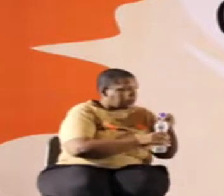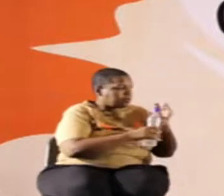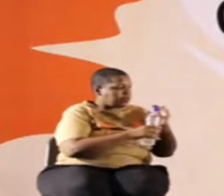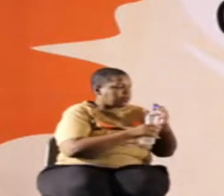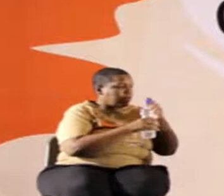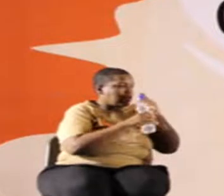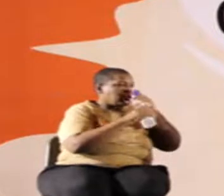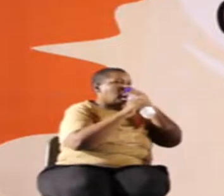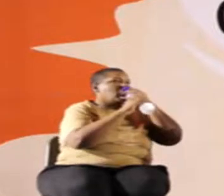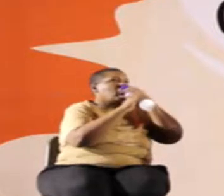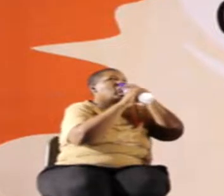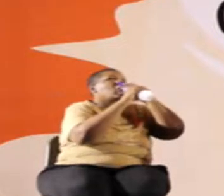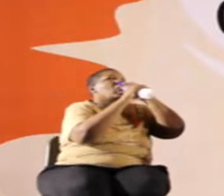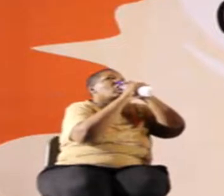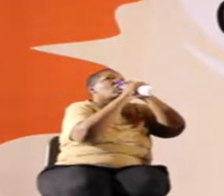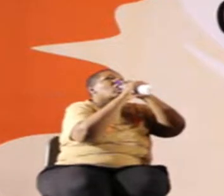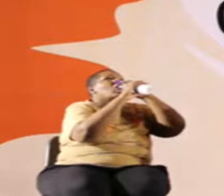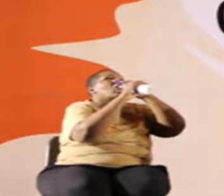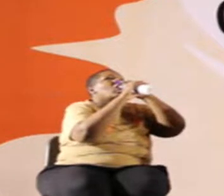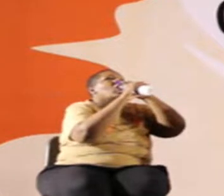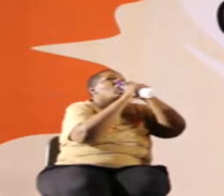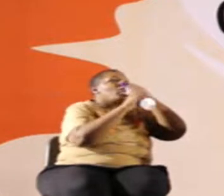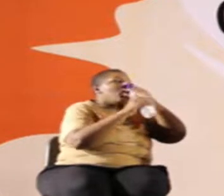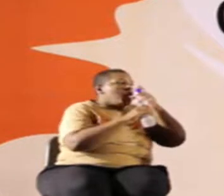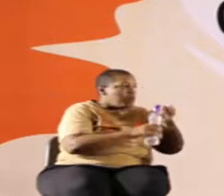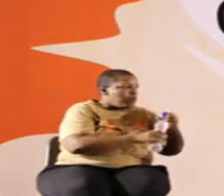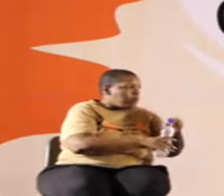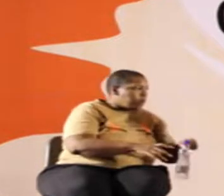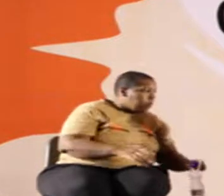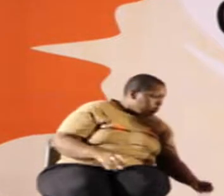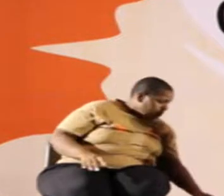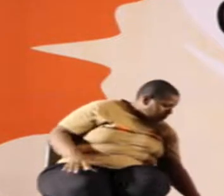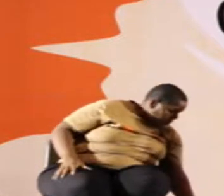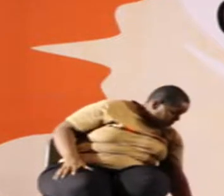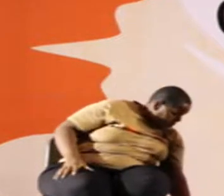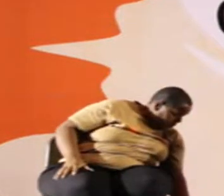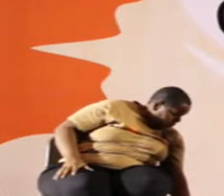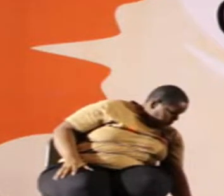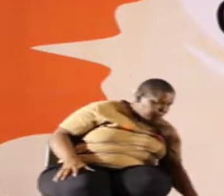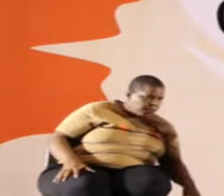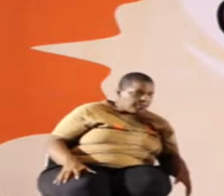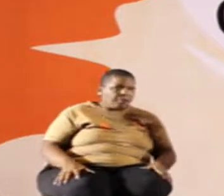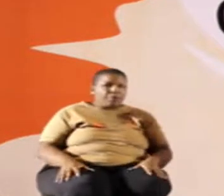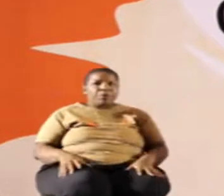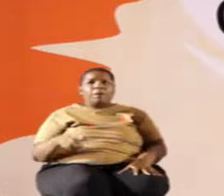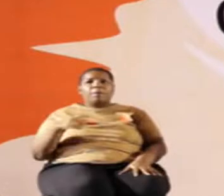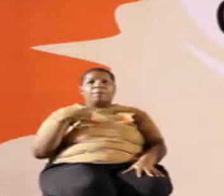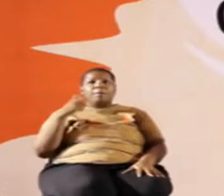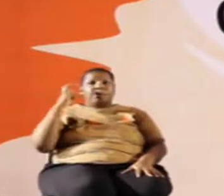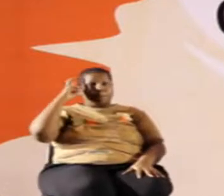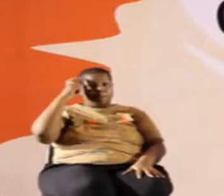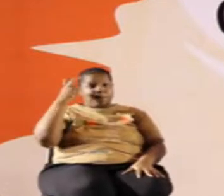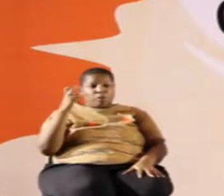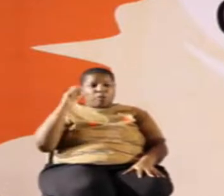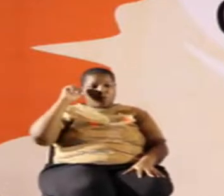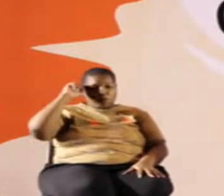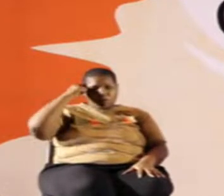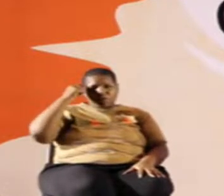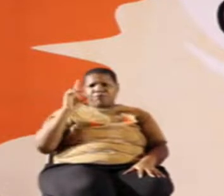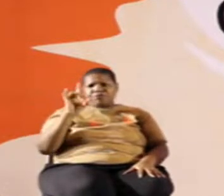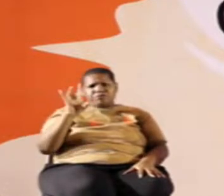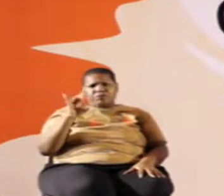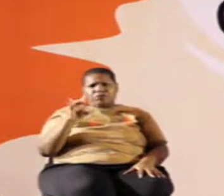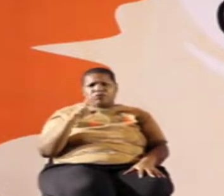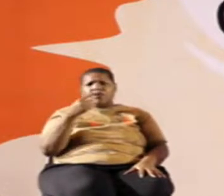A música negra, né, como eu a cultura negra e nela a música, ela fala,